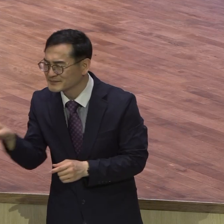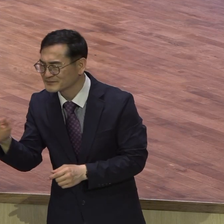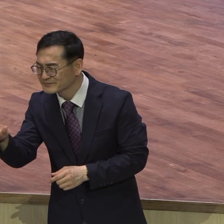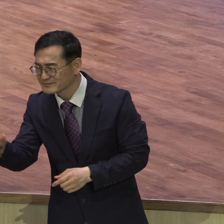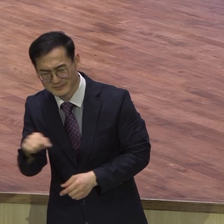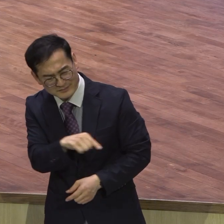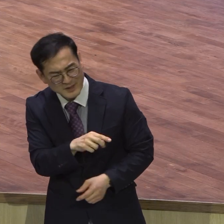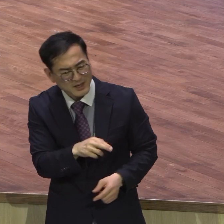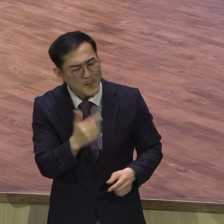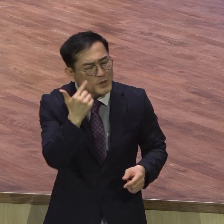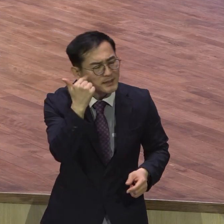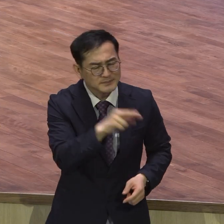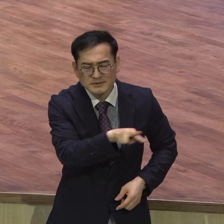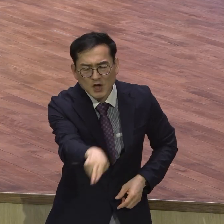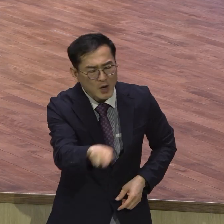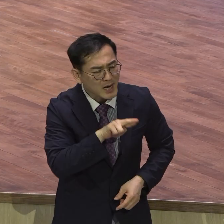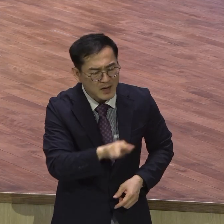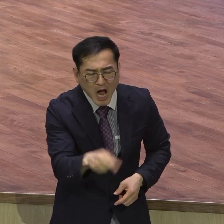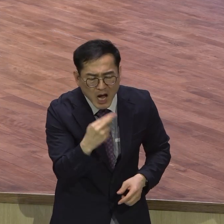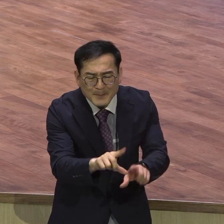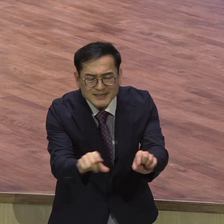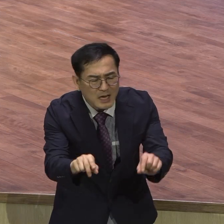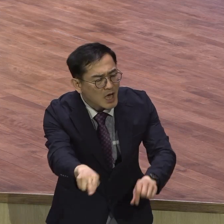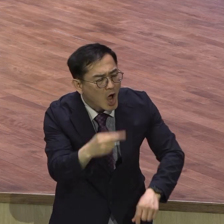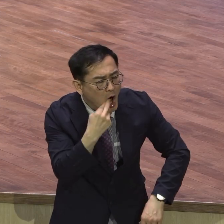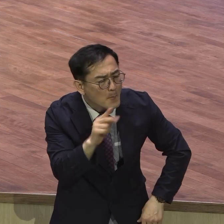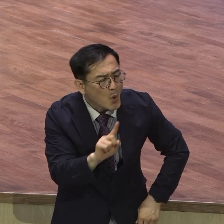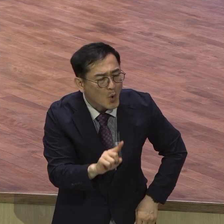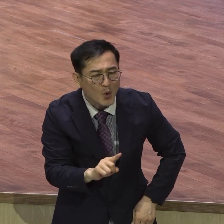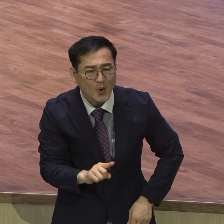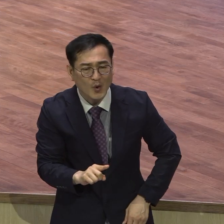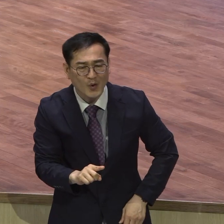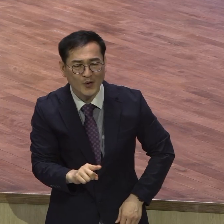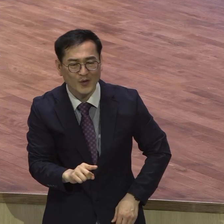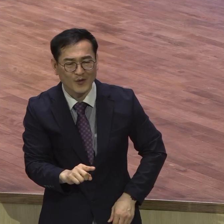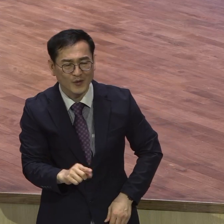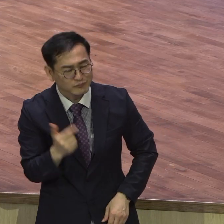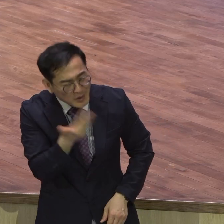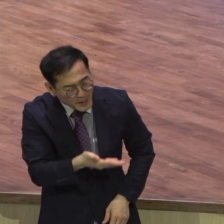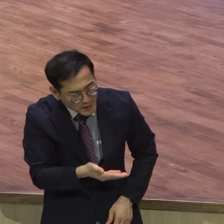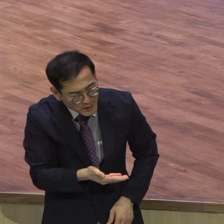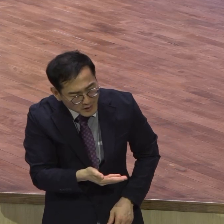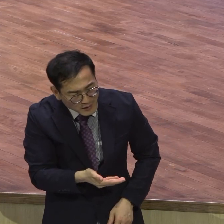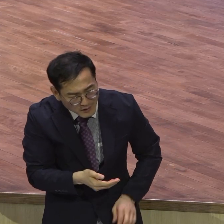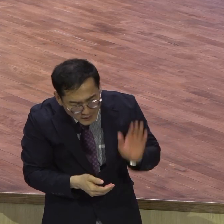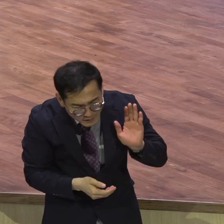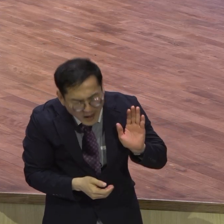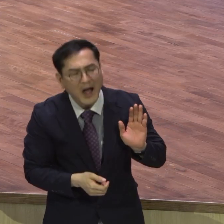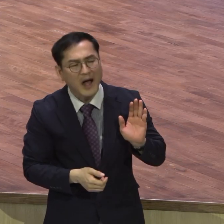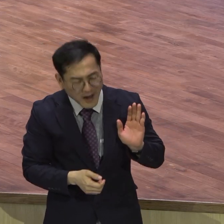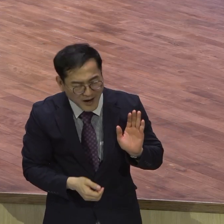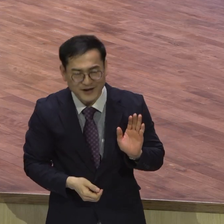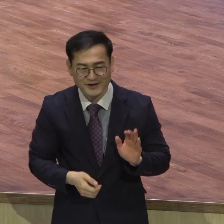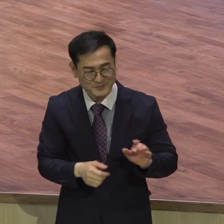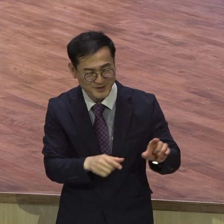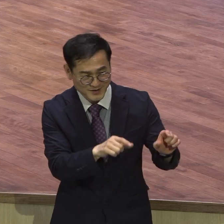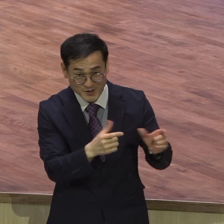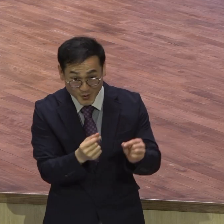가는 쪽이 제일 먼저 가는 젓가락 그러니까 음식을 정보를 받아가지고 그 다음 날 점심으로 똑같은